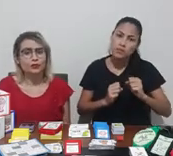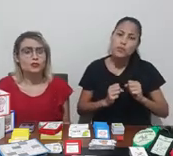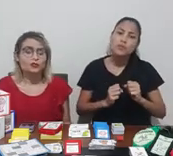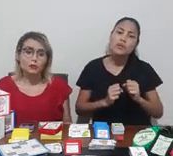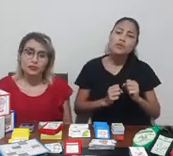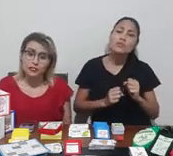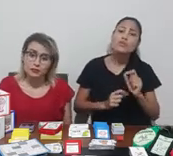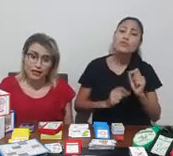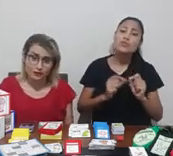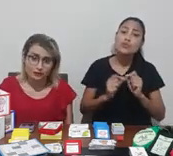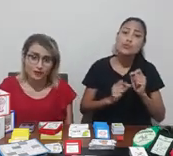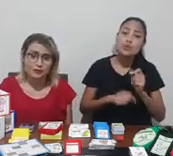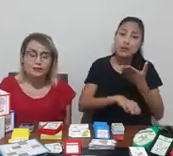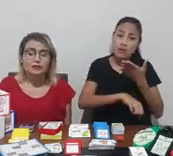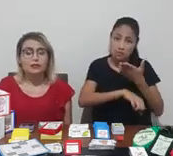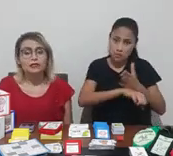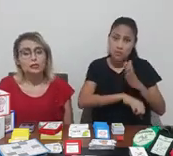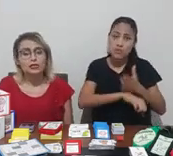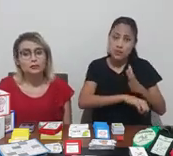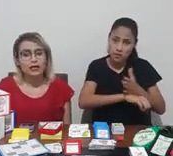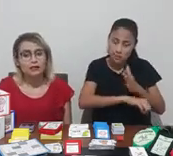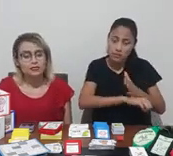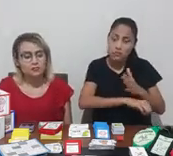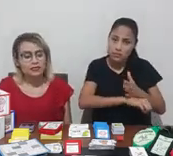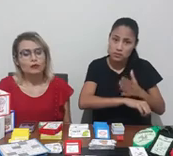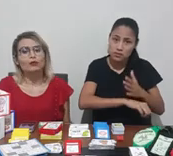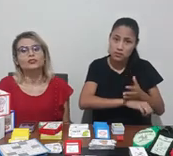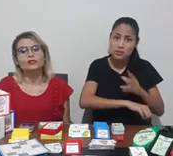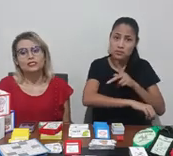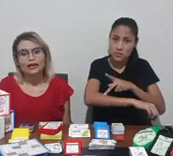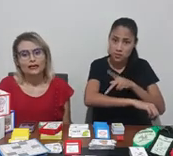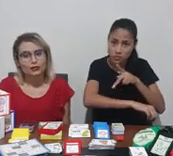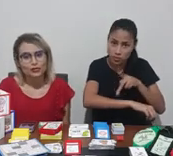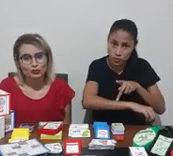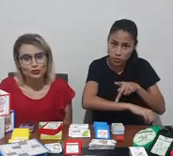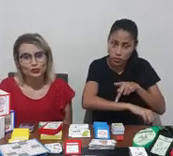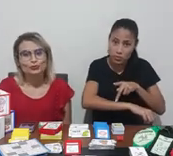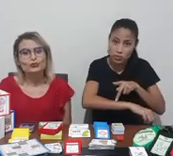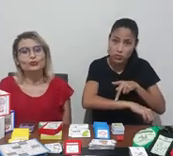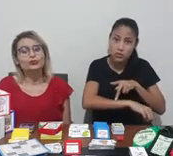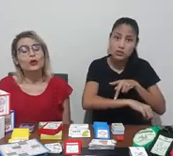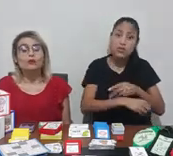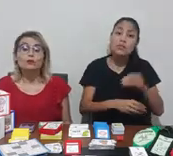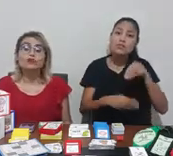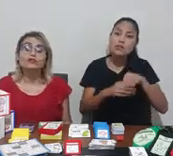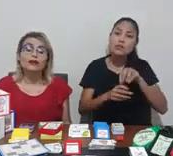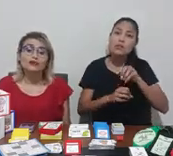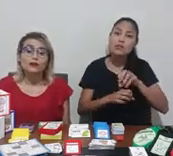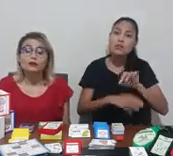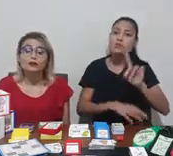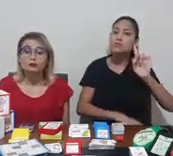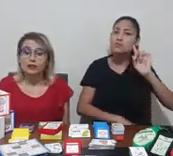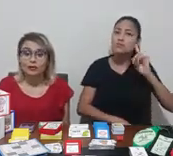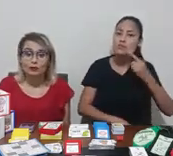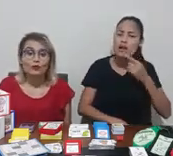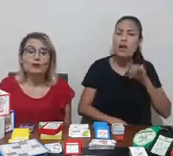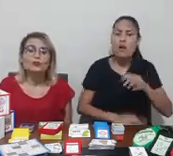momento, sobre essas práticas, né? Sobre as práticas pedagógicas na educação de surdos, uma motivação